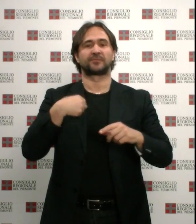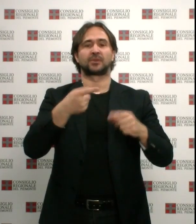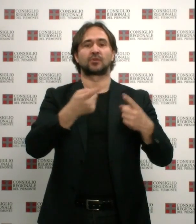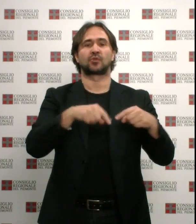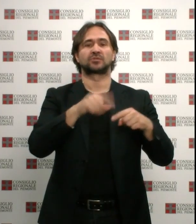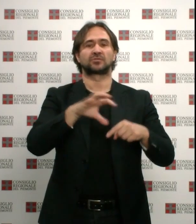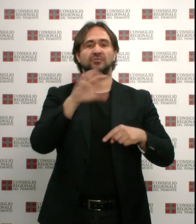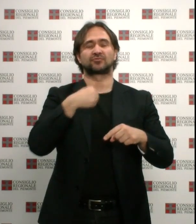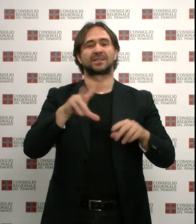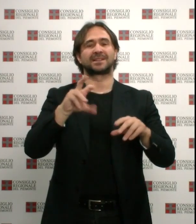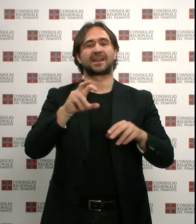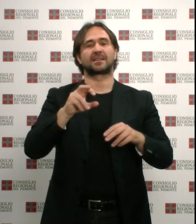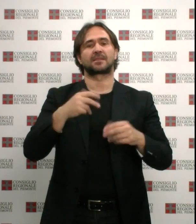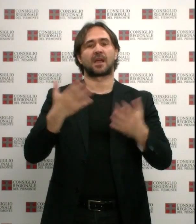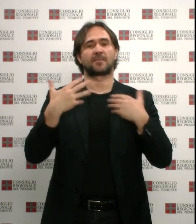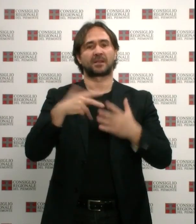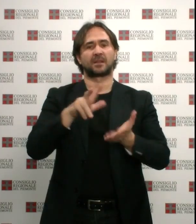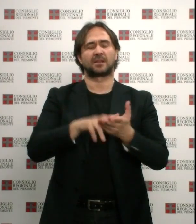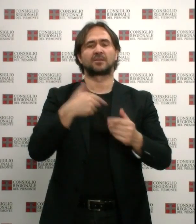Relazione del difensore civico.